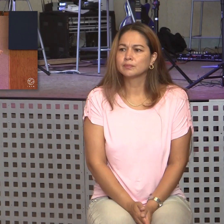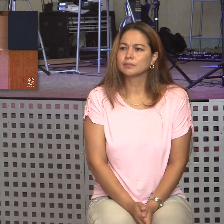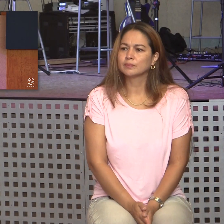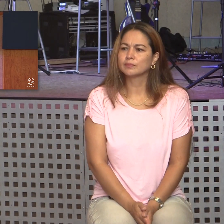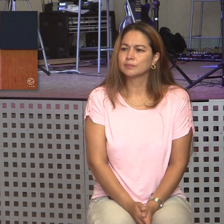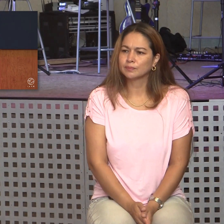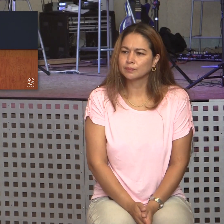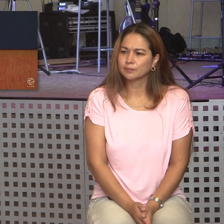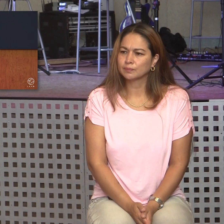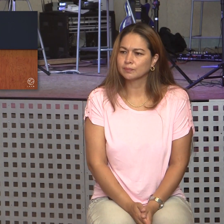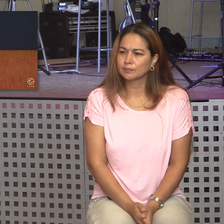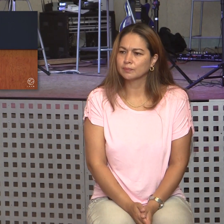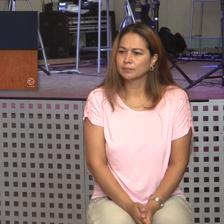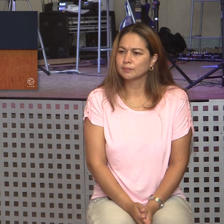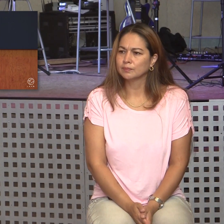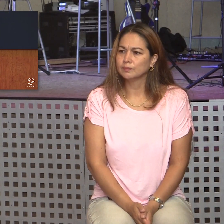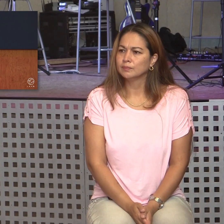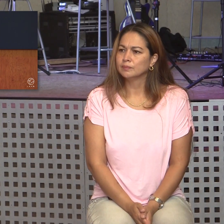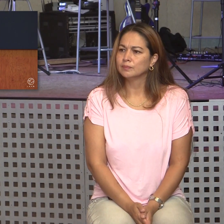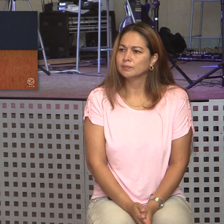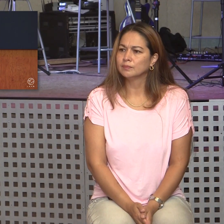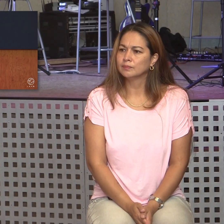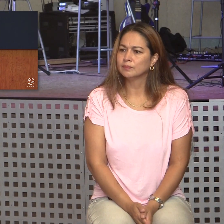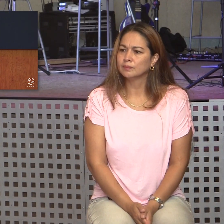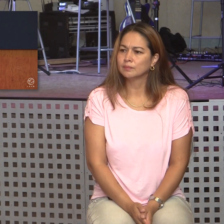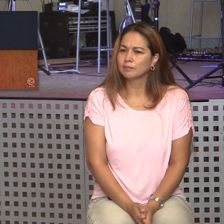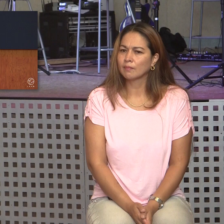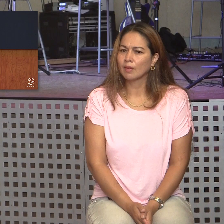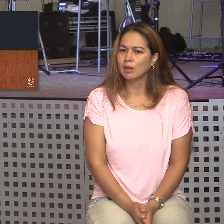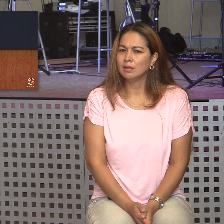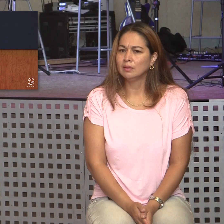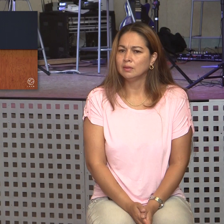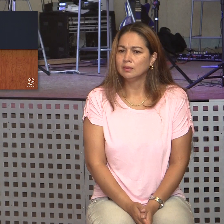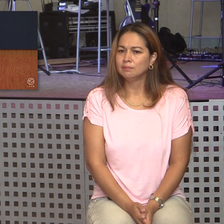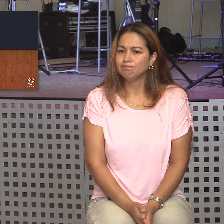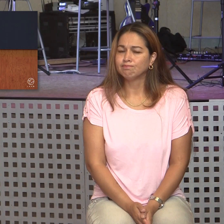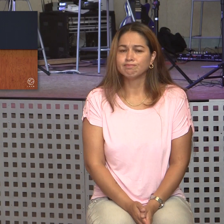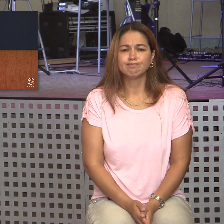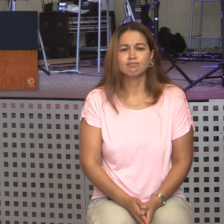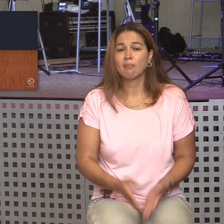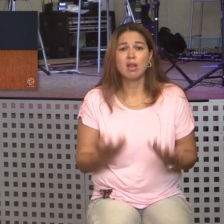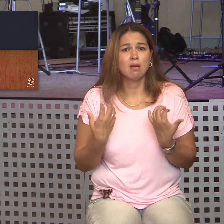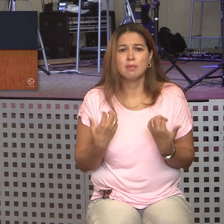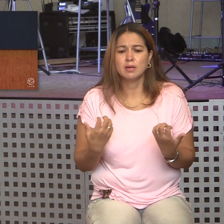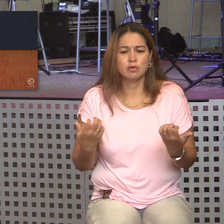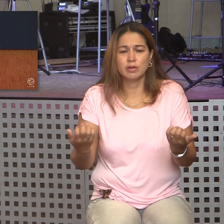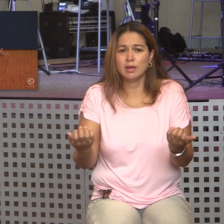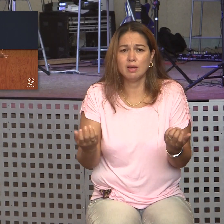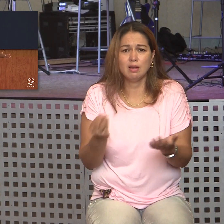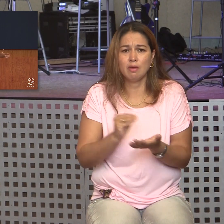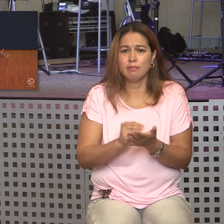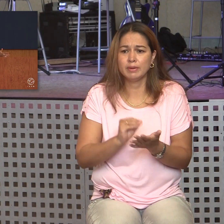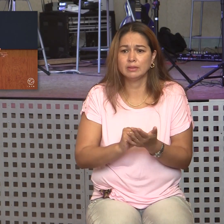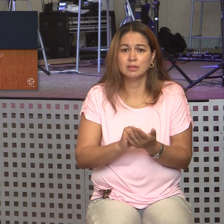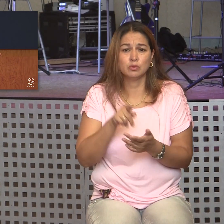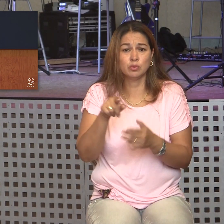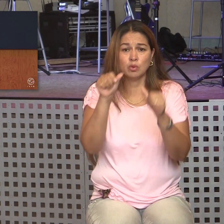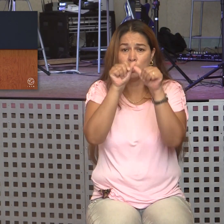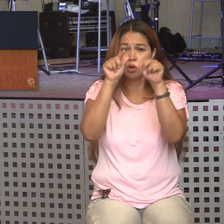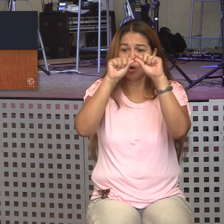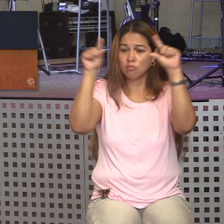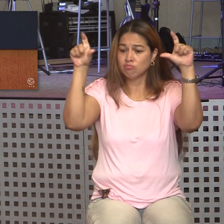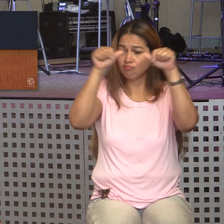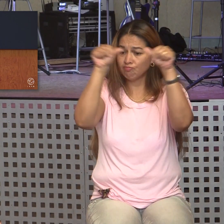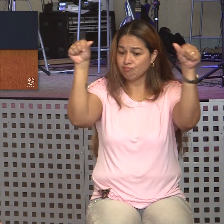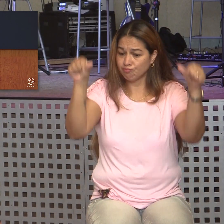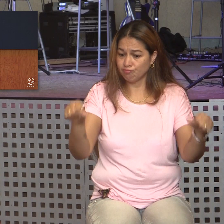cada vez más va todo más en esa línea. Necesitamos título para todo. Título para hacer ¿Tienes título? Si tienes